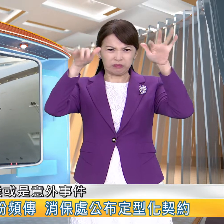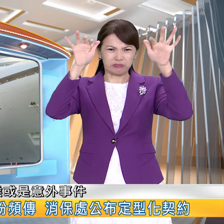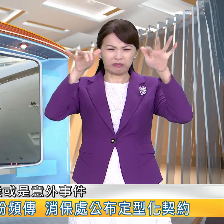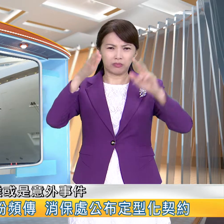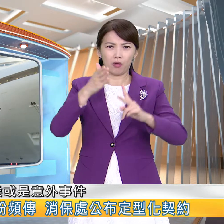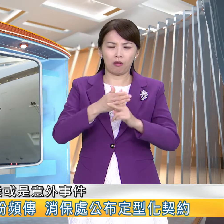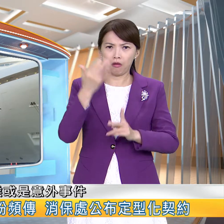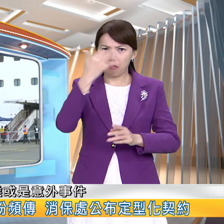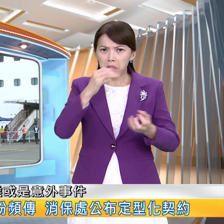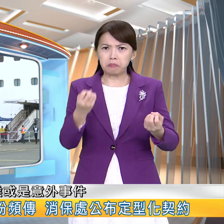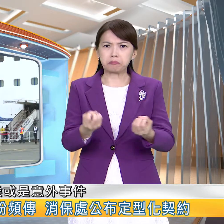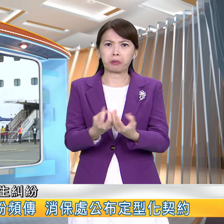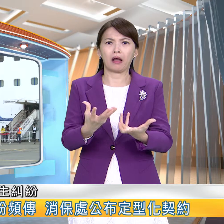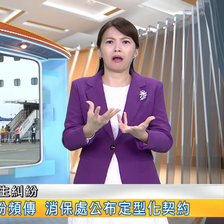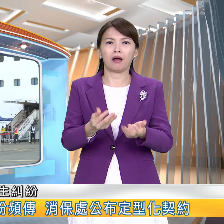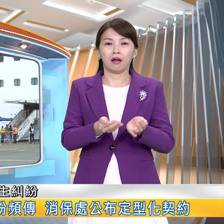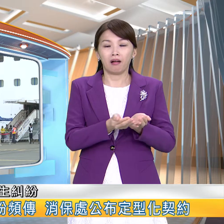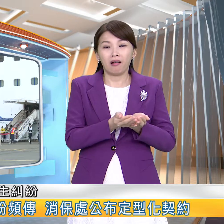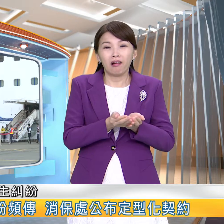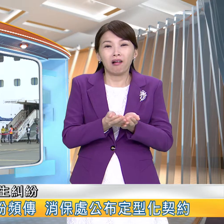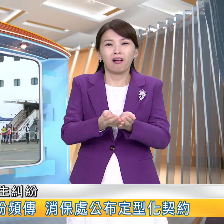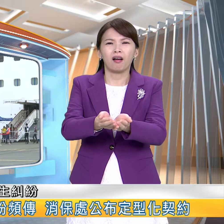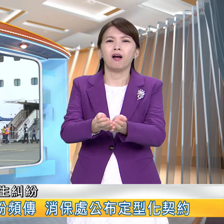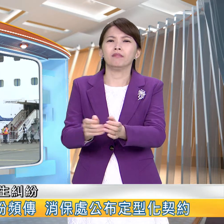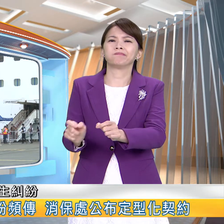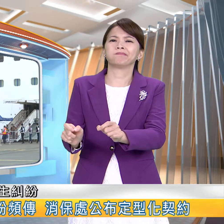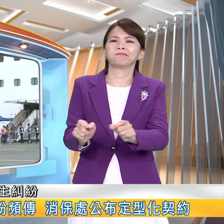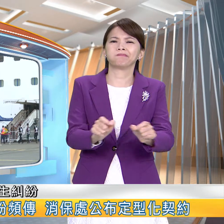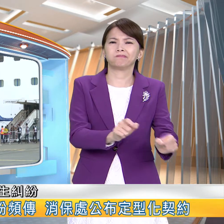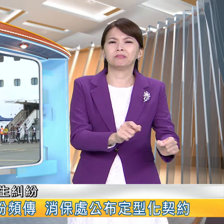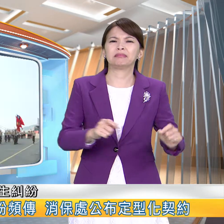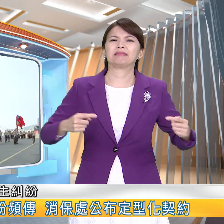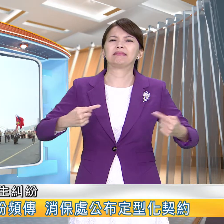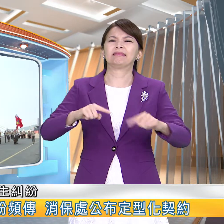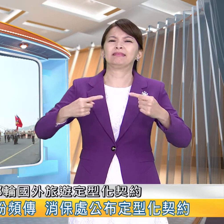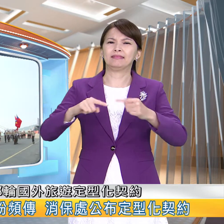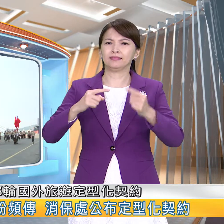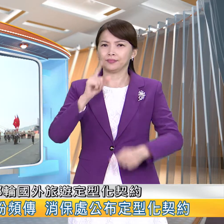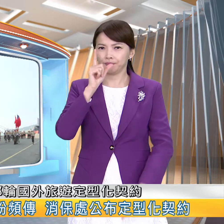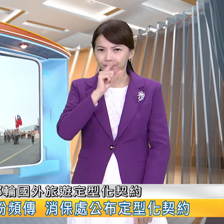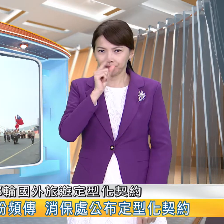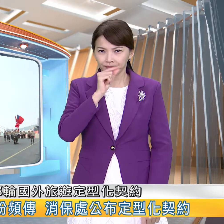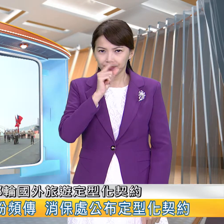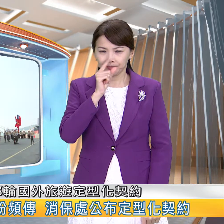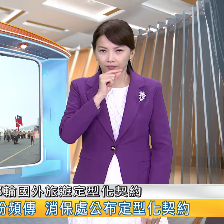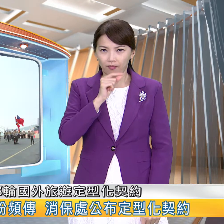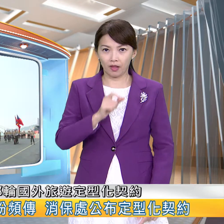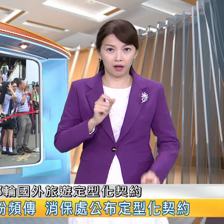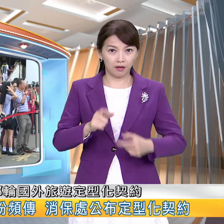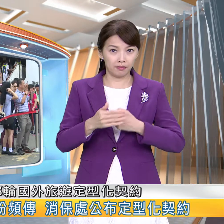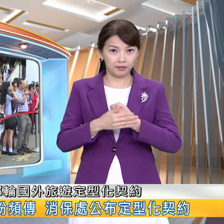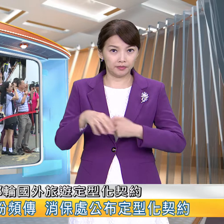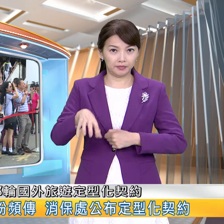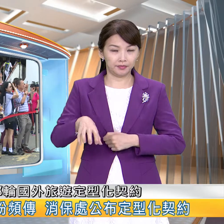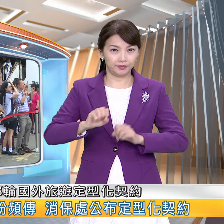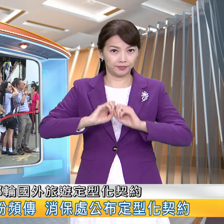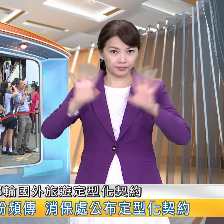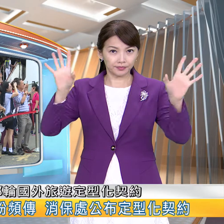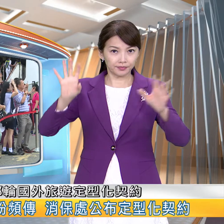意外事件形成变更，衍生了纠纷。消保处就公布邮轮外国旅